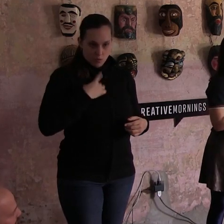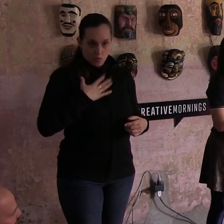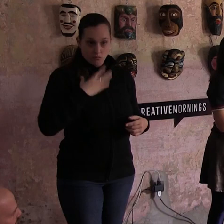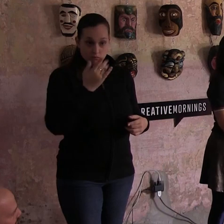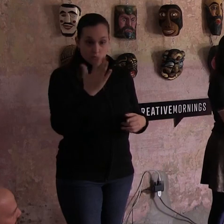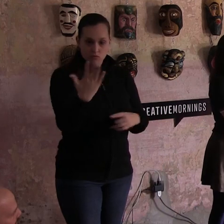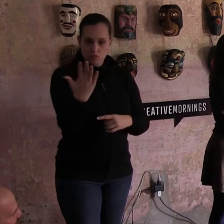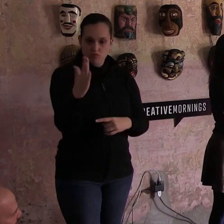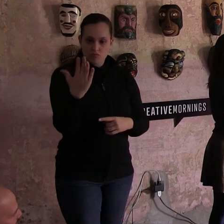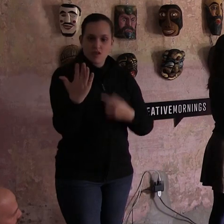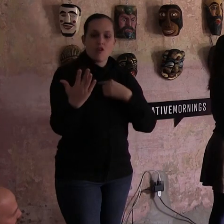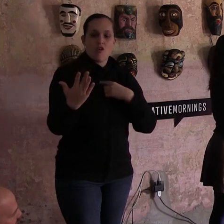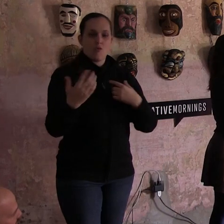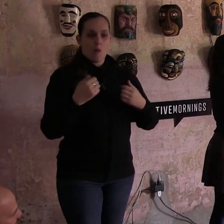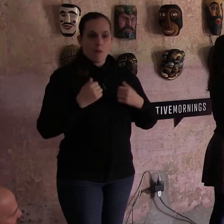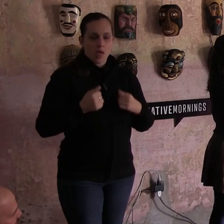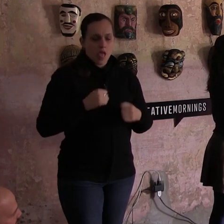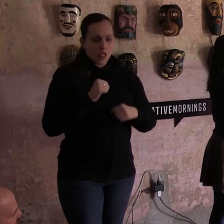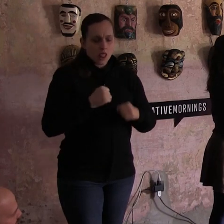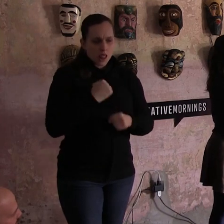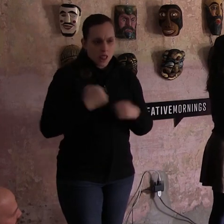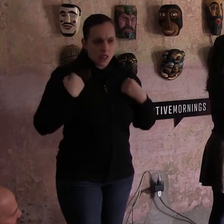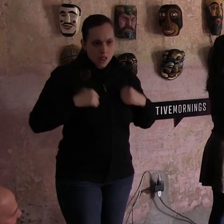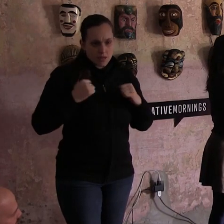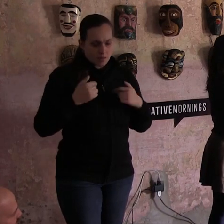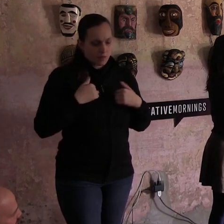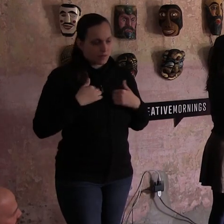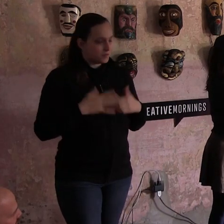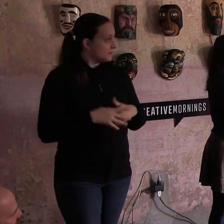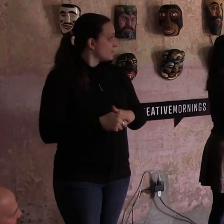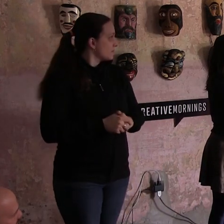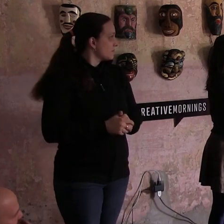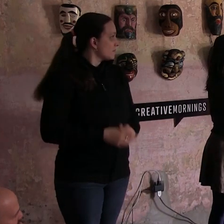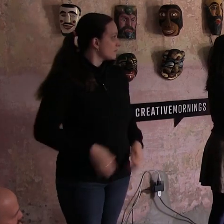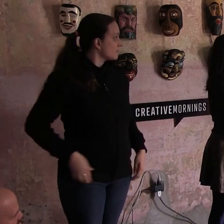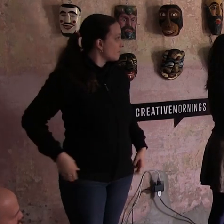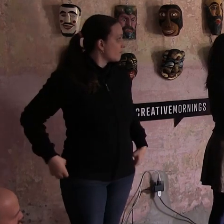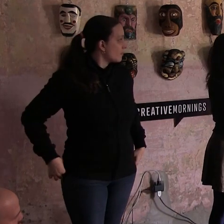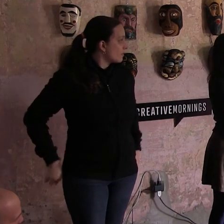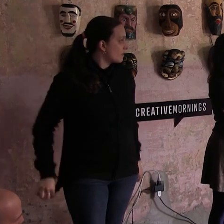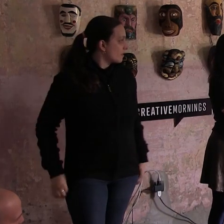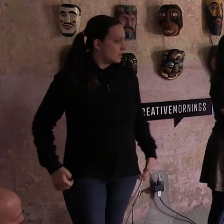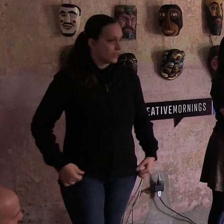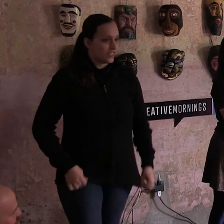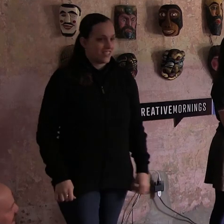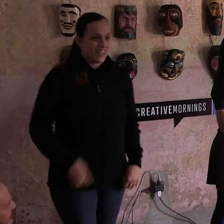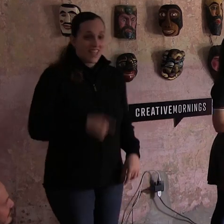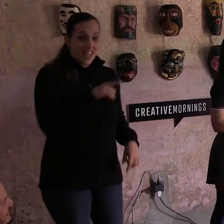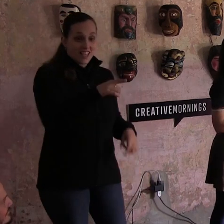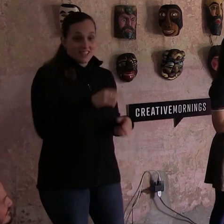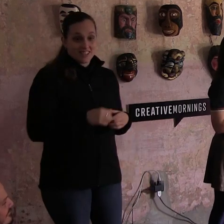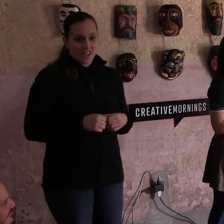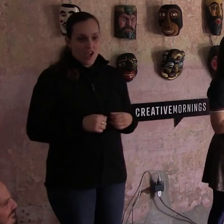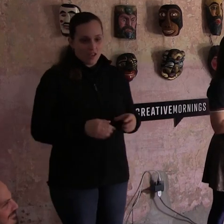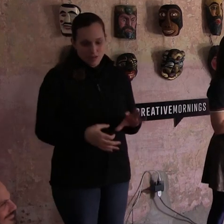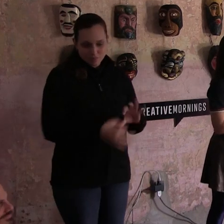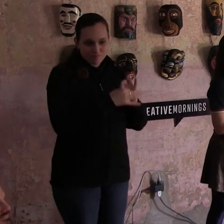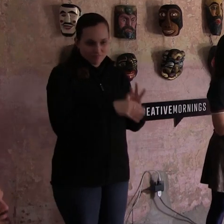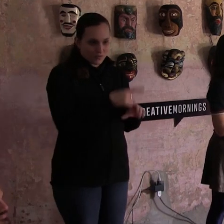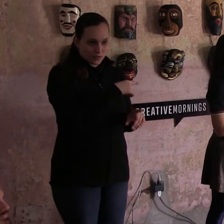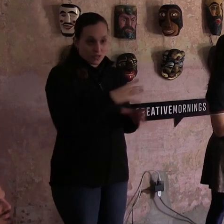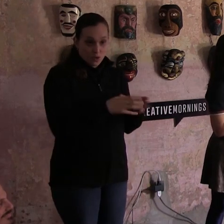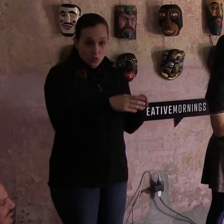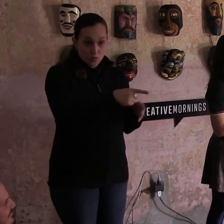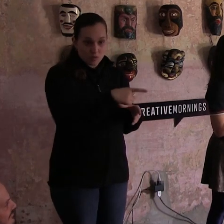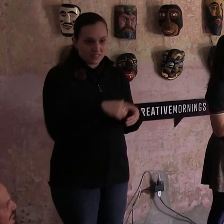un trabajo para ti. Y es espectacular. Sofía es parte de este grupo